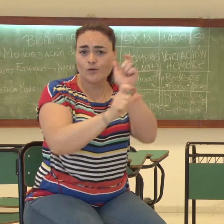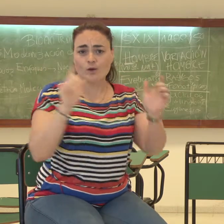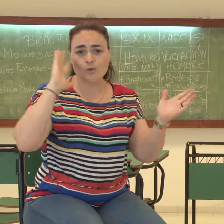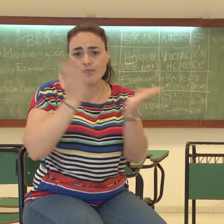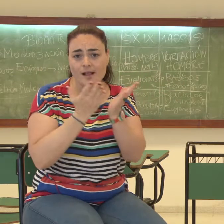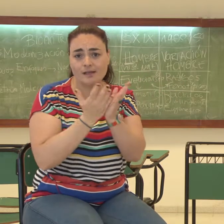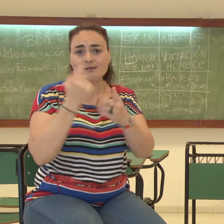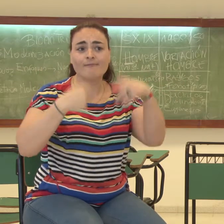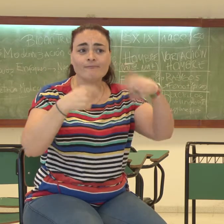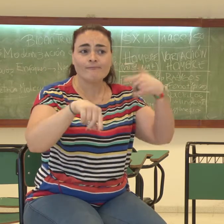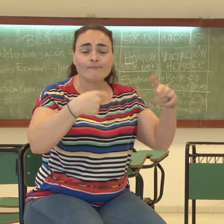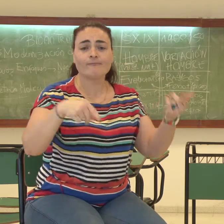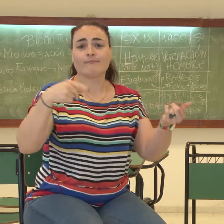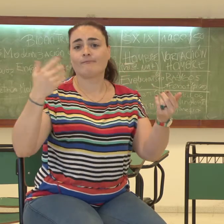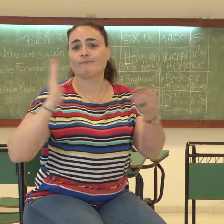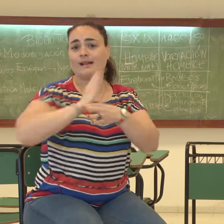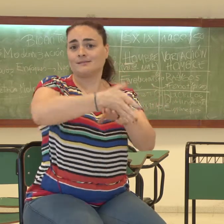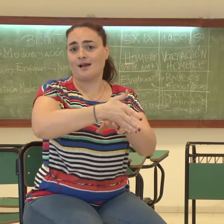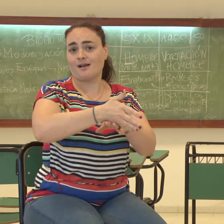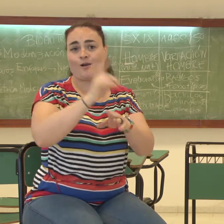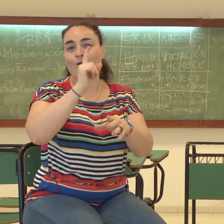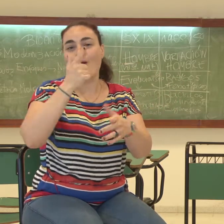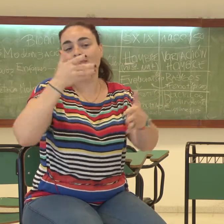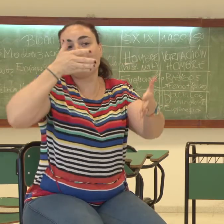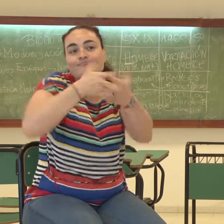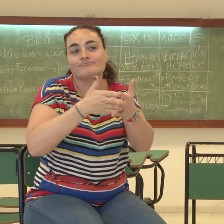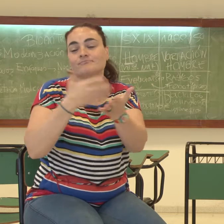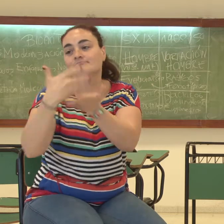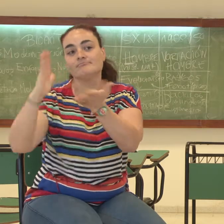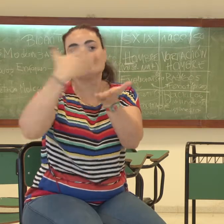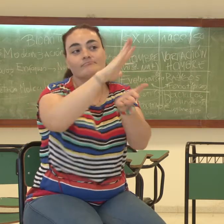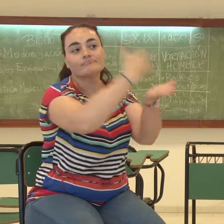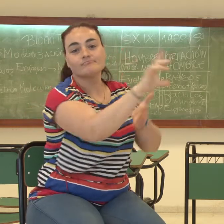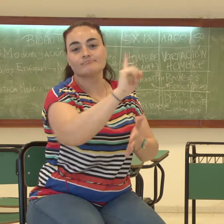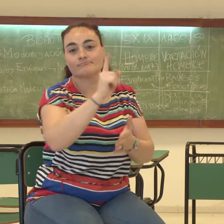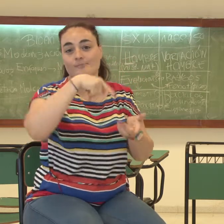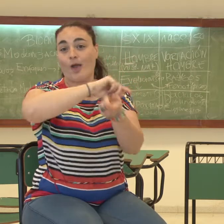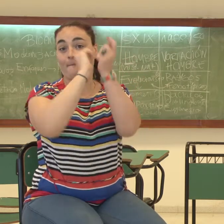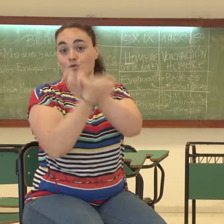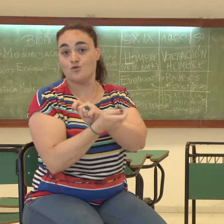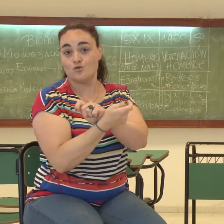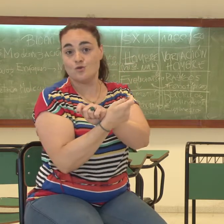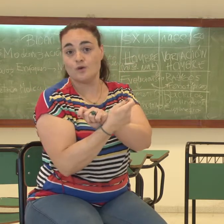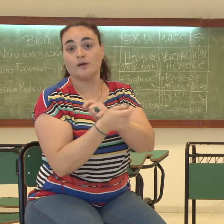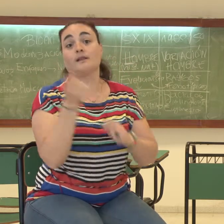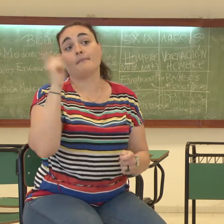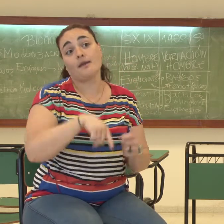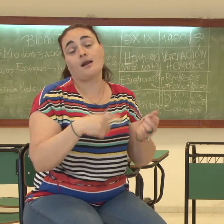1918 fue una apertura para los estudiantes, para que no hubiera barreras y sea inclusiva para todos.